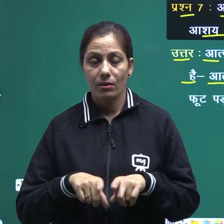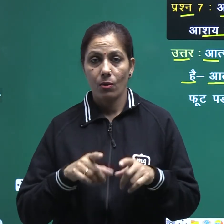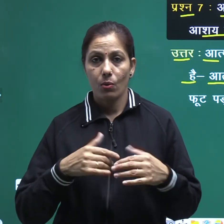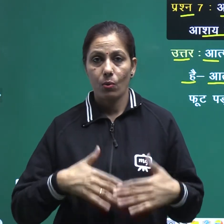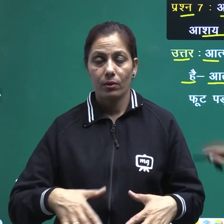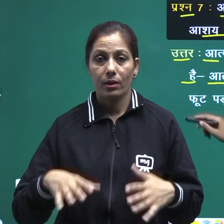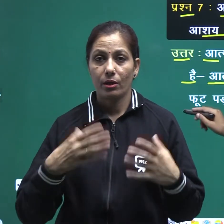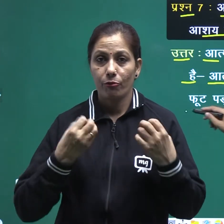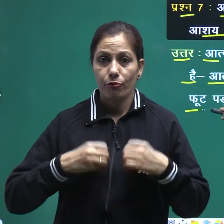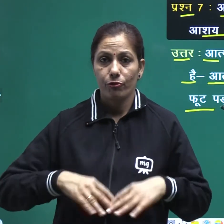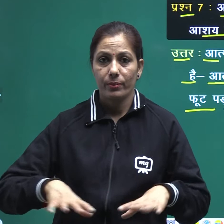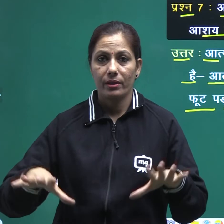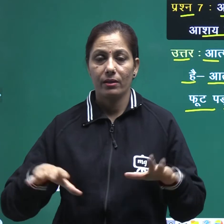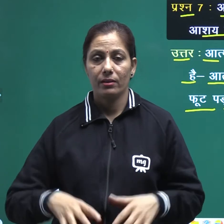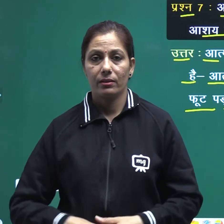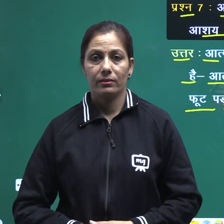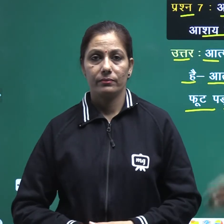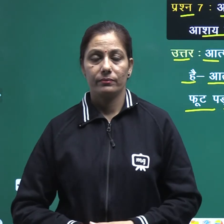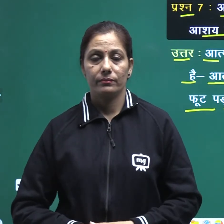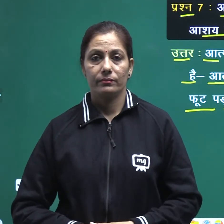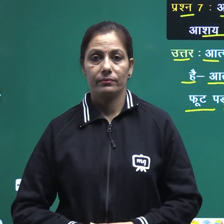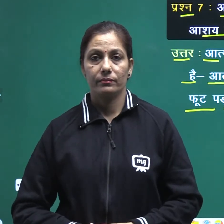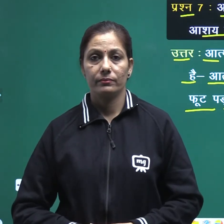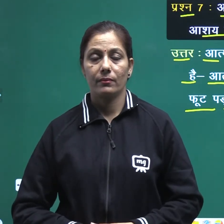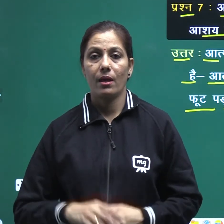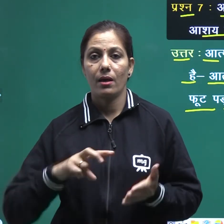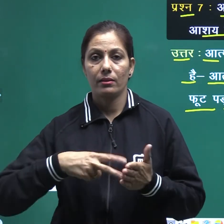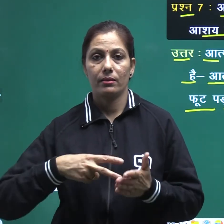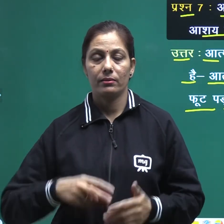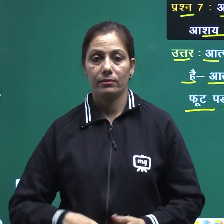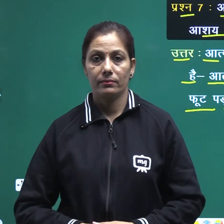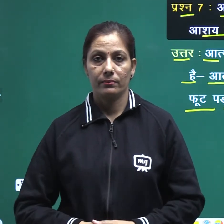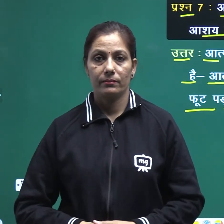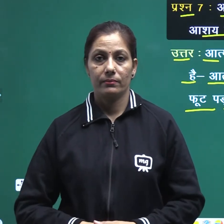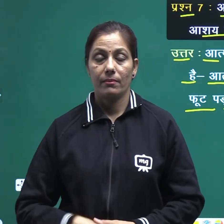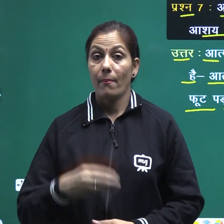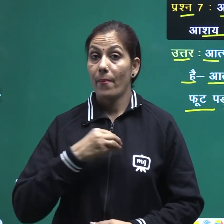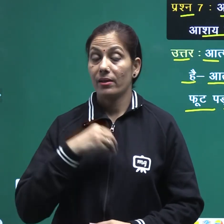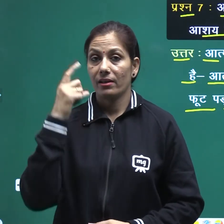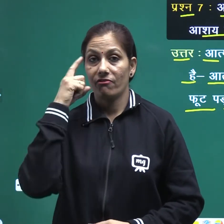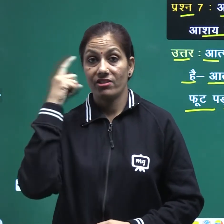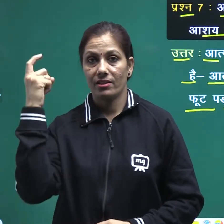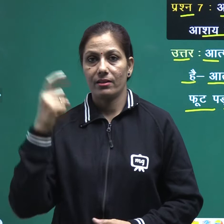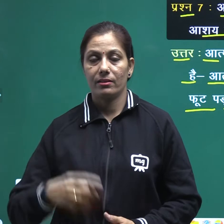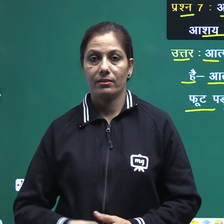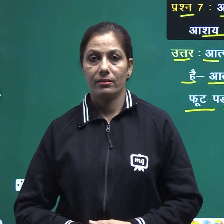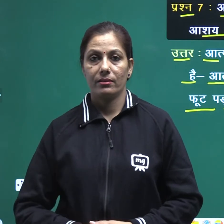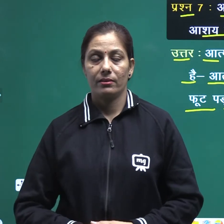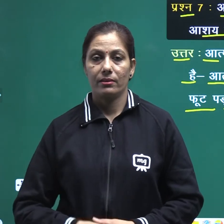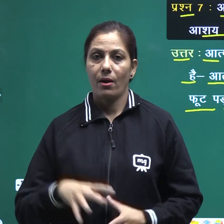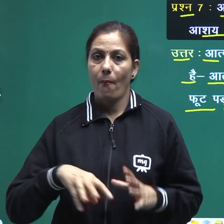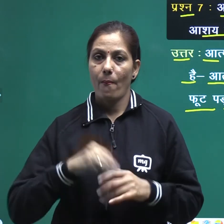कोट बढ़ना है है अर्थात् मन के विचार से